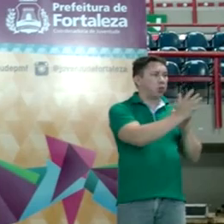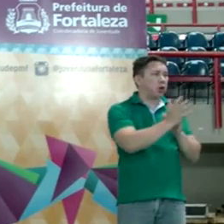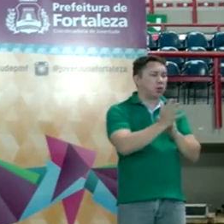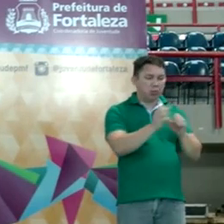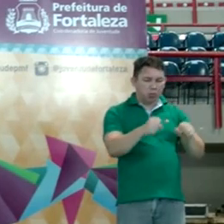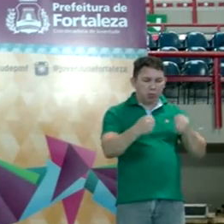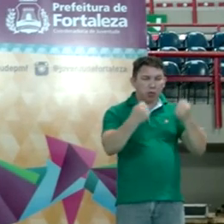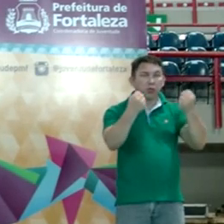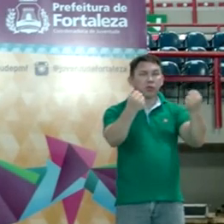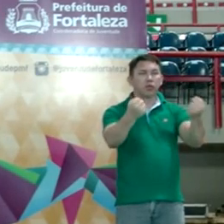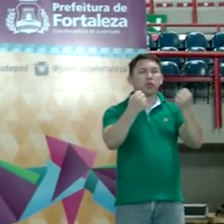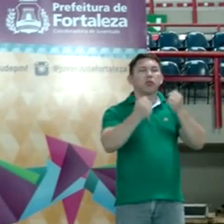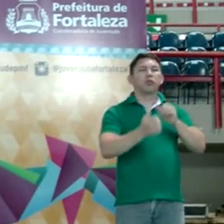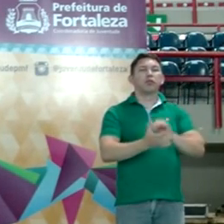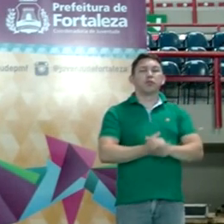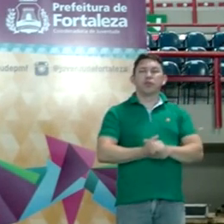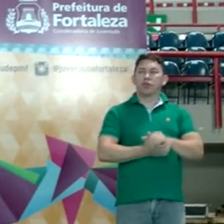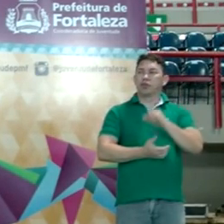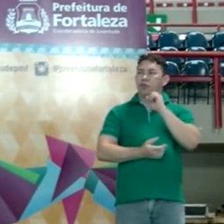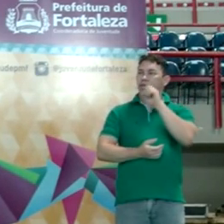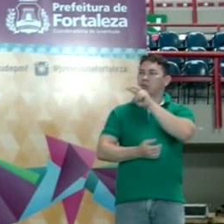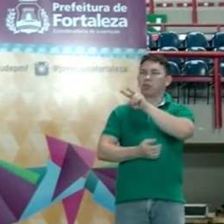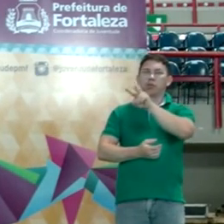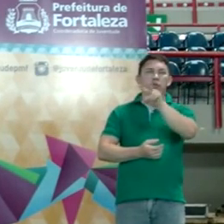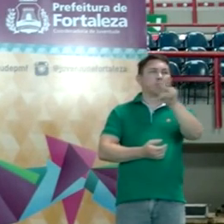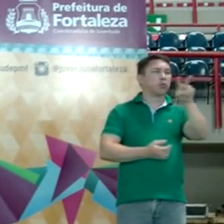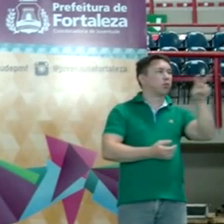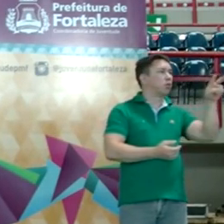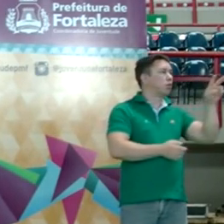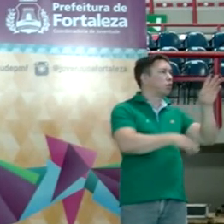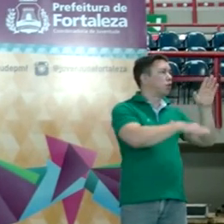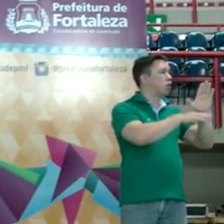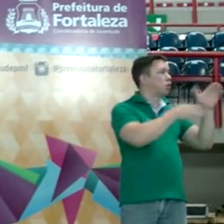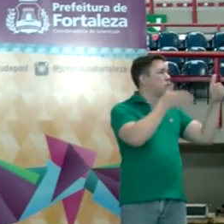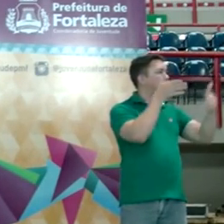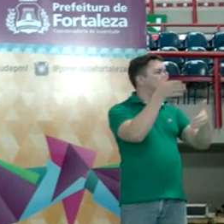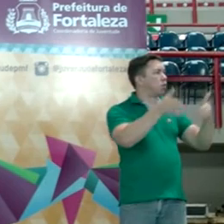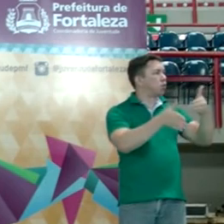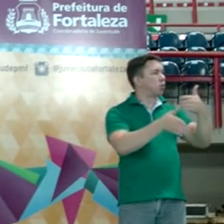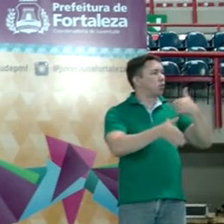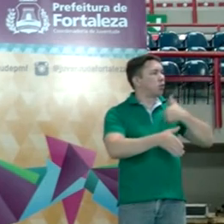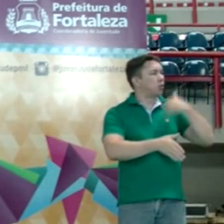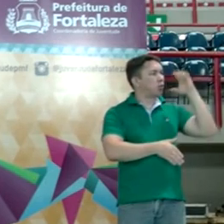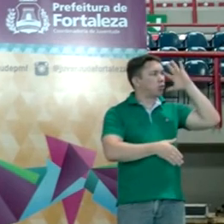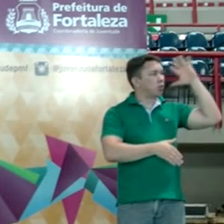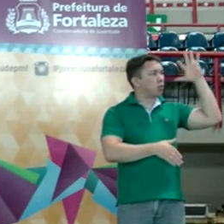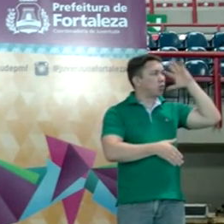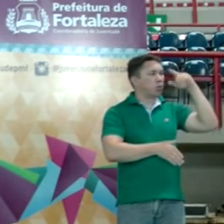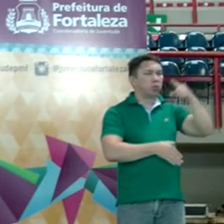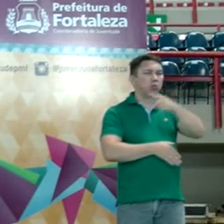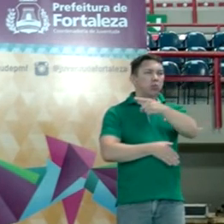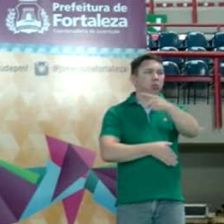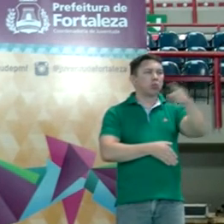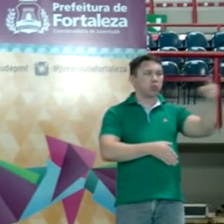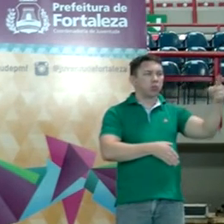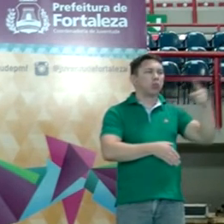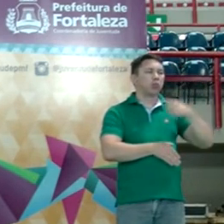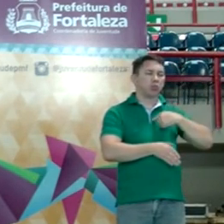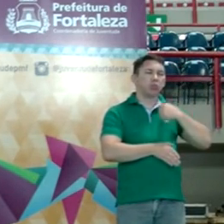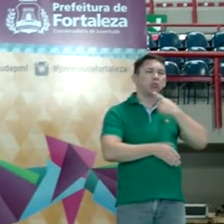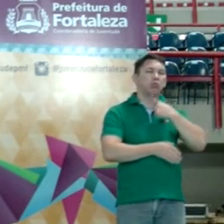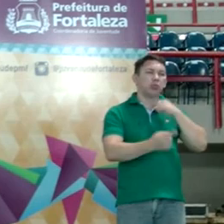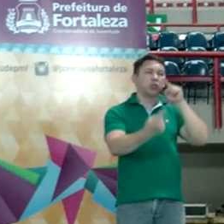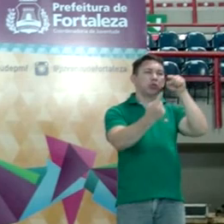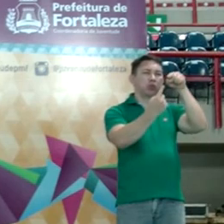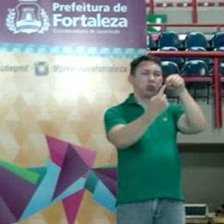no esforço. A gente olha hoje aqui à tarde e vê todos vocês, a gente só pode pensar numa coisa: vocês todos estão perseguindo seus sonhos,